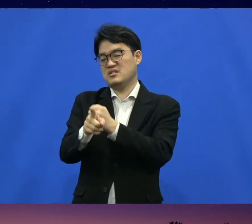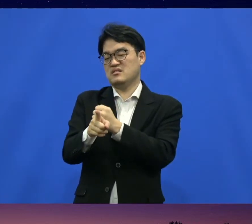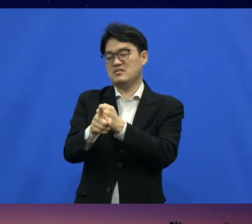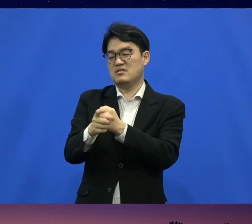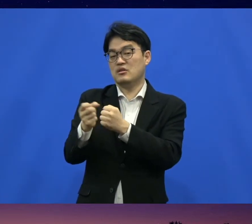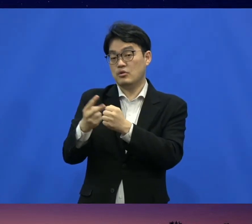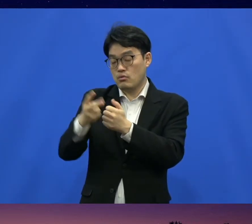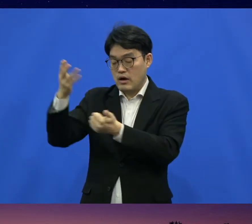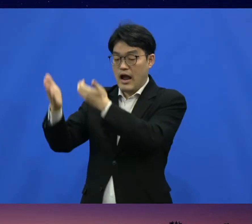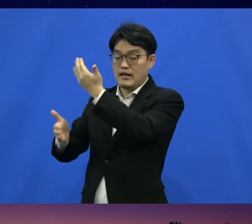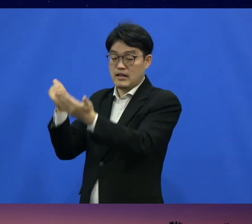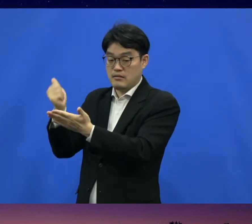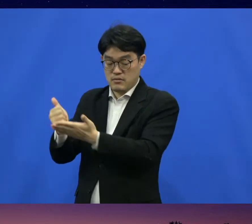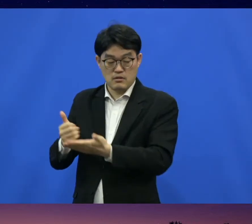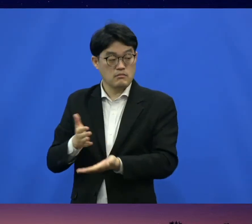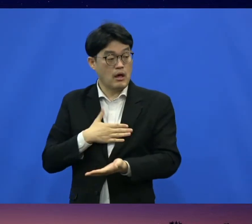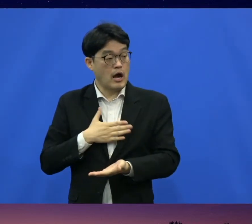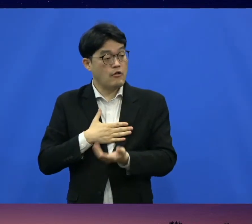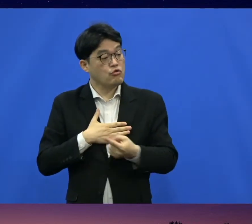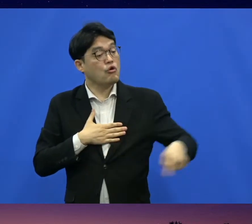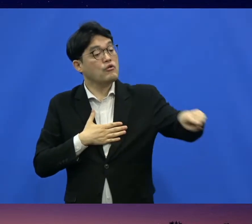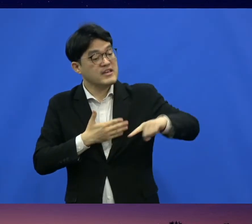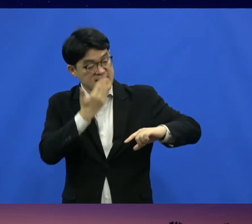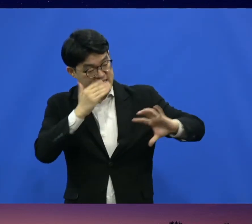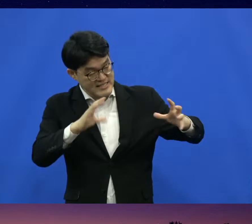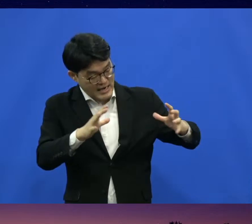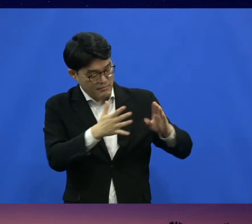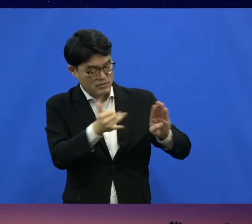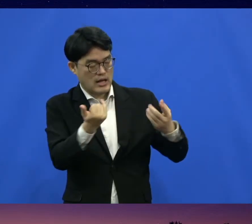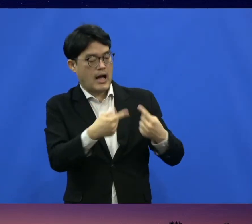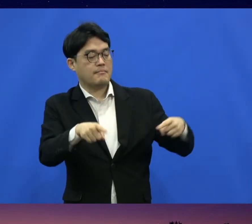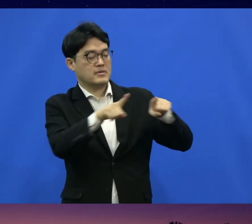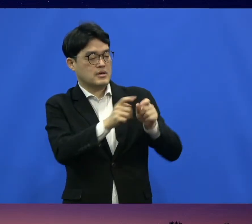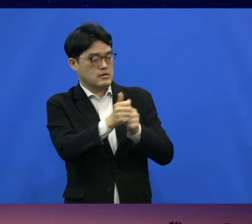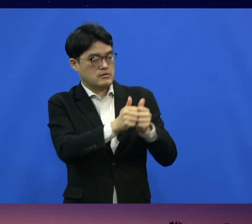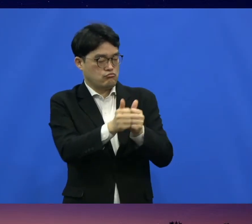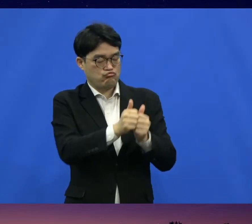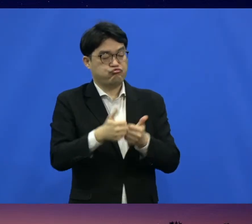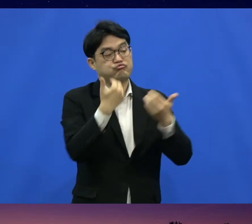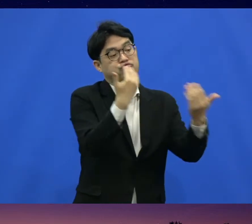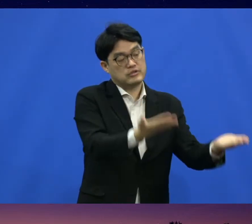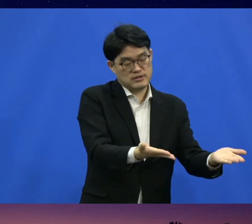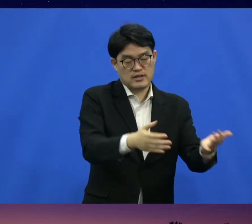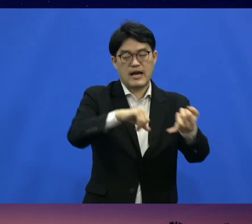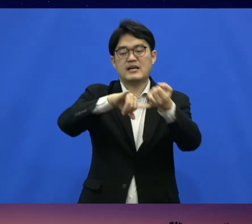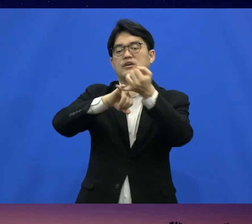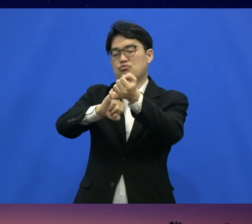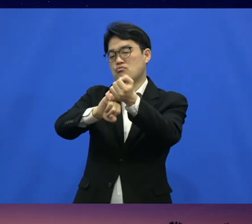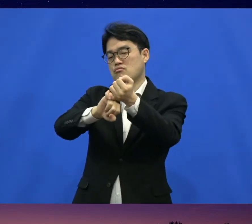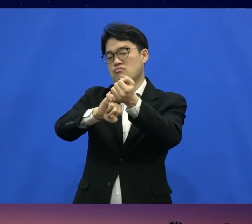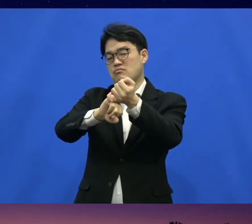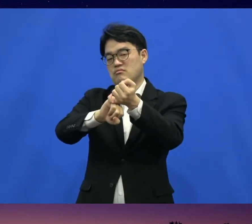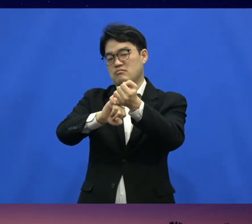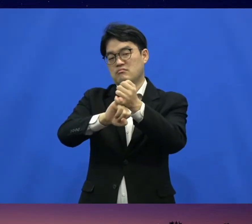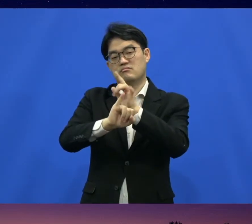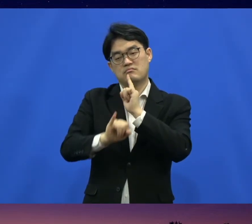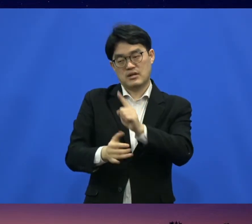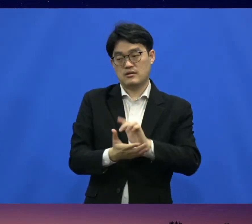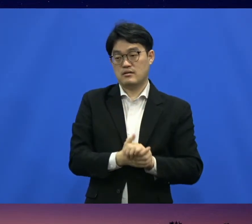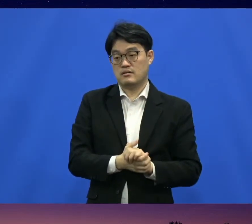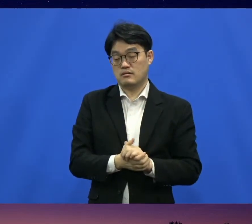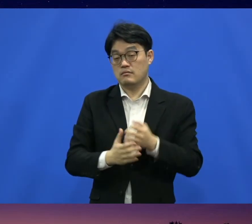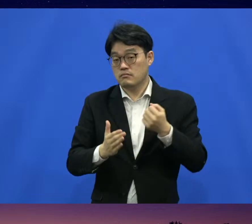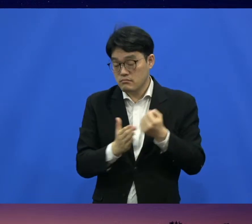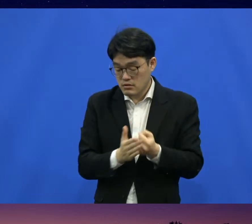하겠다는 증거물이에요. 얼마나 중요합니까? 이스라엘 역사에 함께 해온 이 법궤. 그래서 이 법궤를 볼